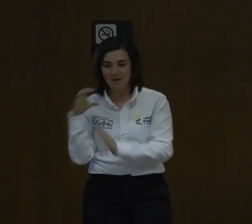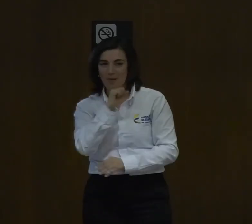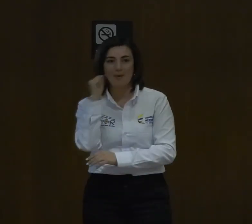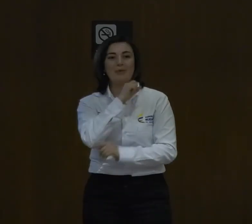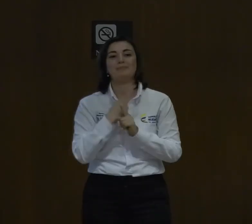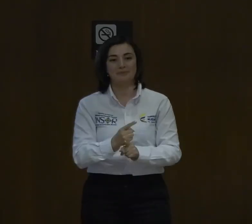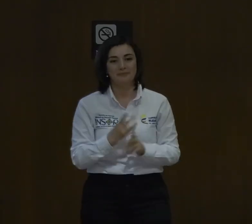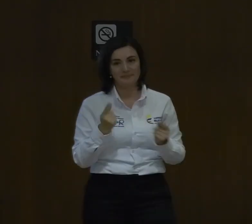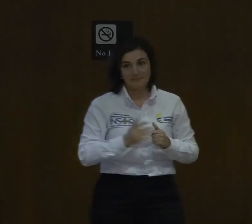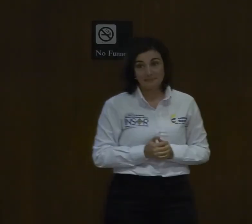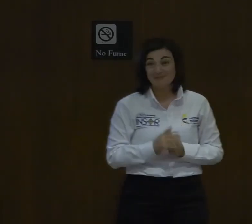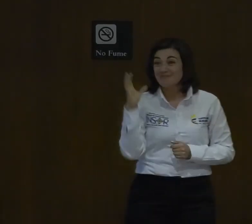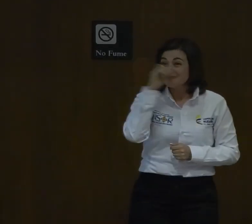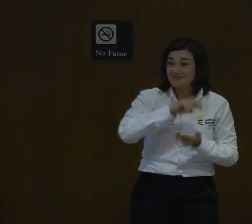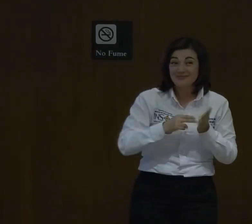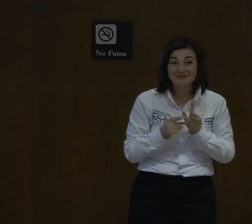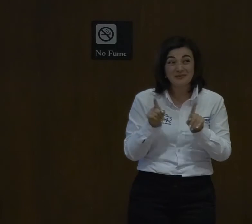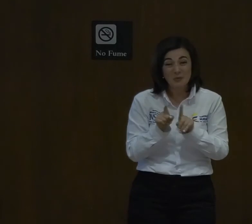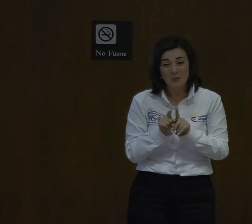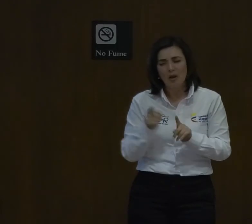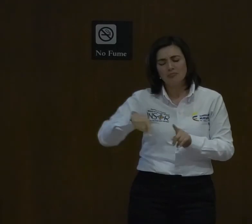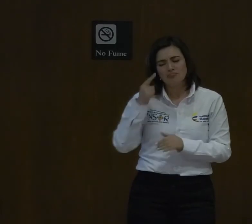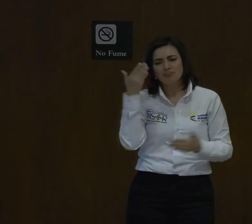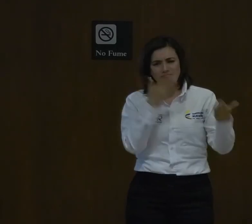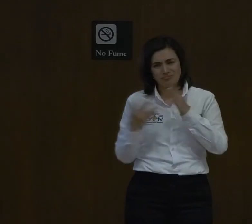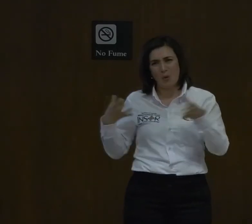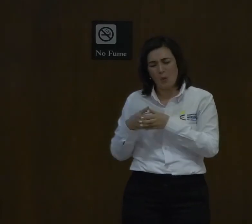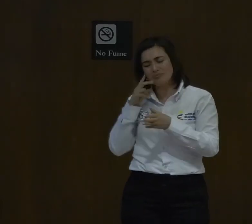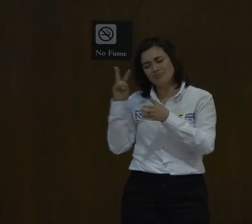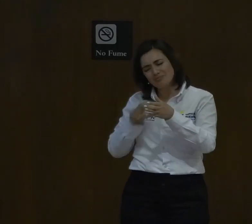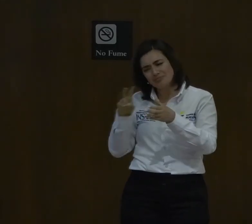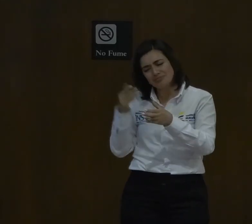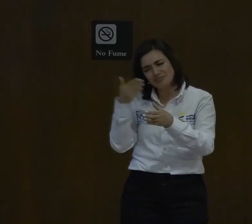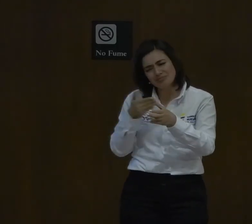evidencia empírica, esta evidencia experimental,